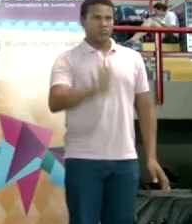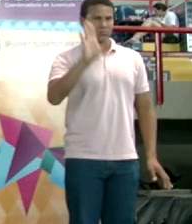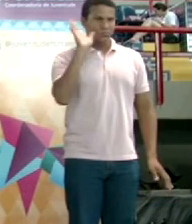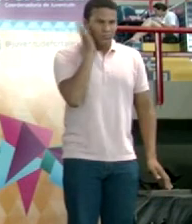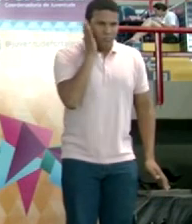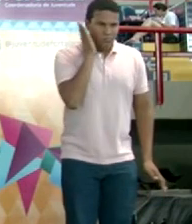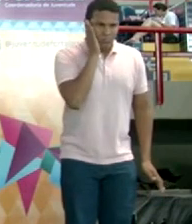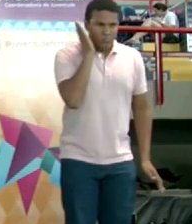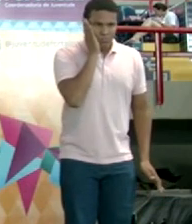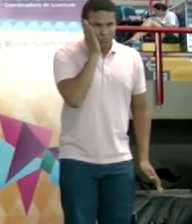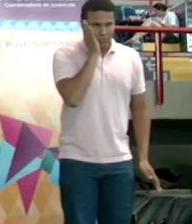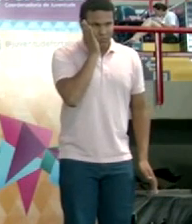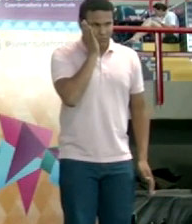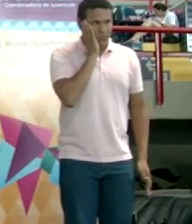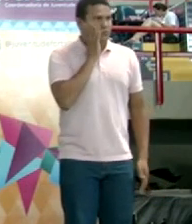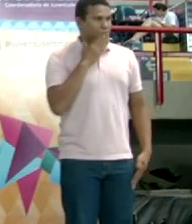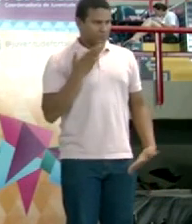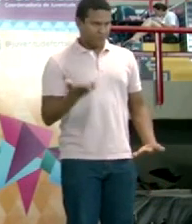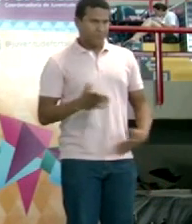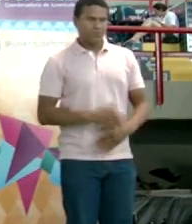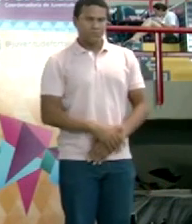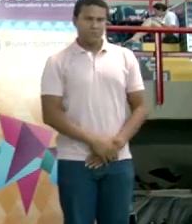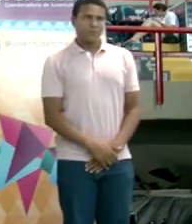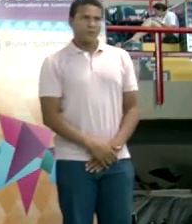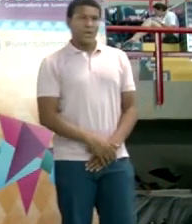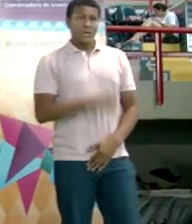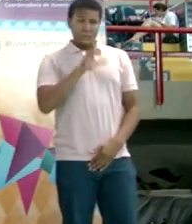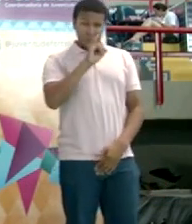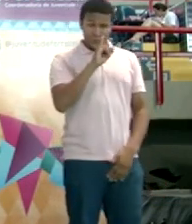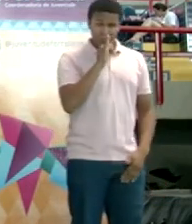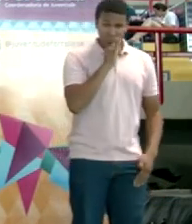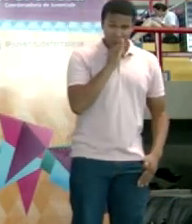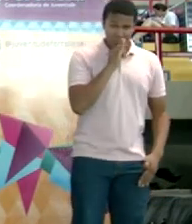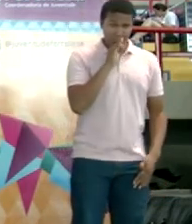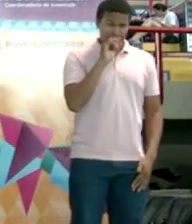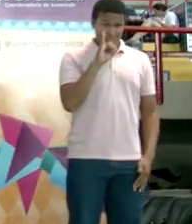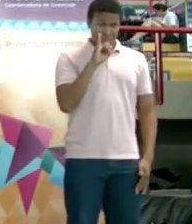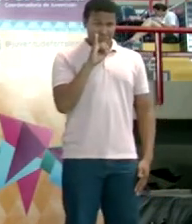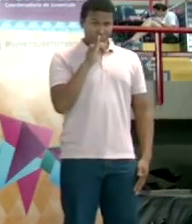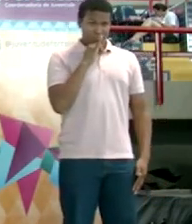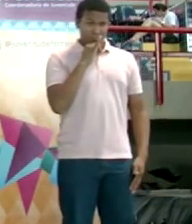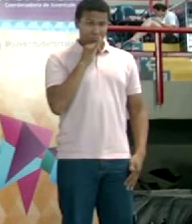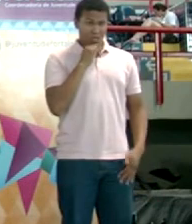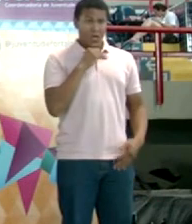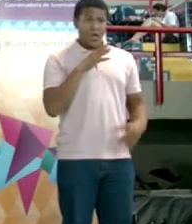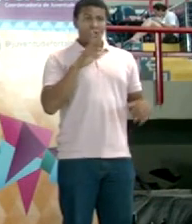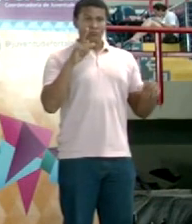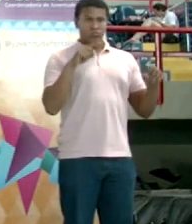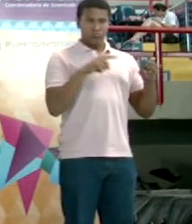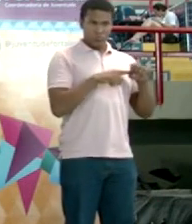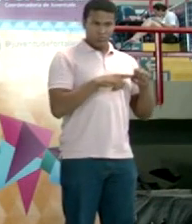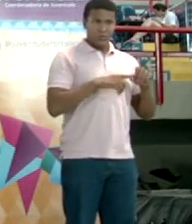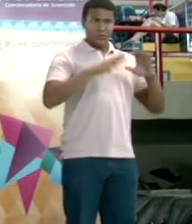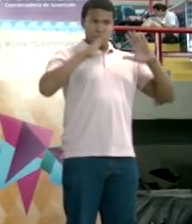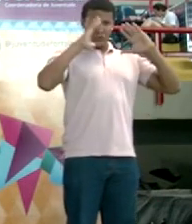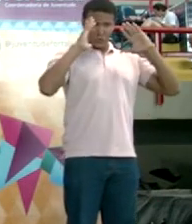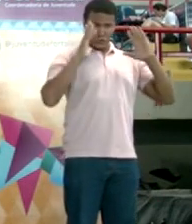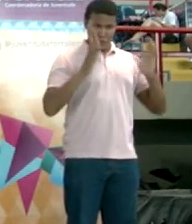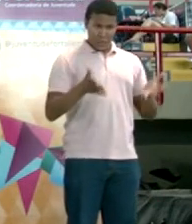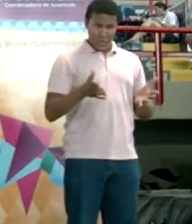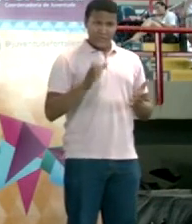há a menstruação. Ok? Então, caso ela tenha tido uma fecundação,